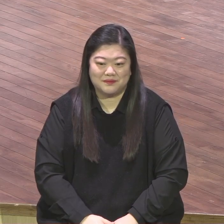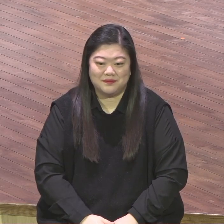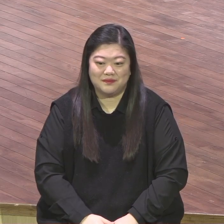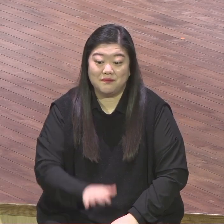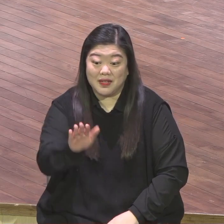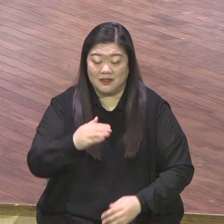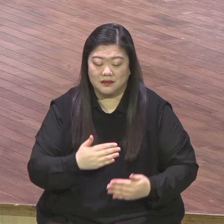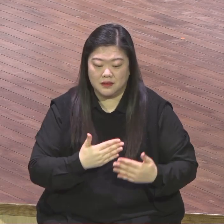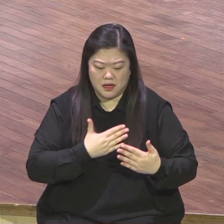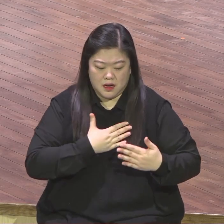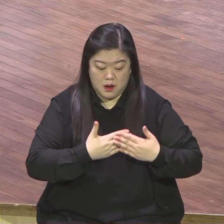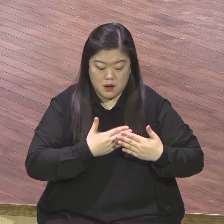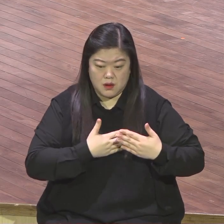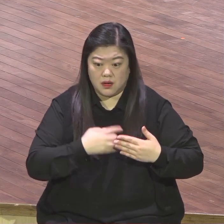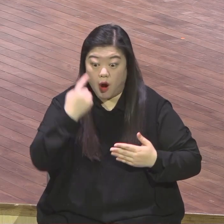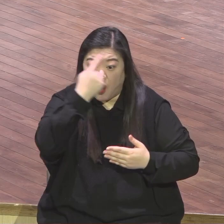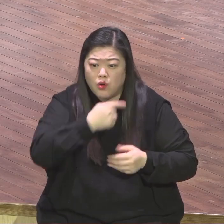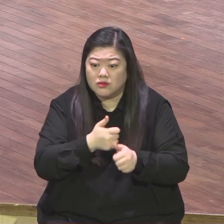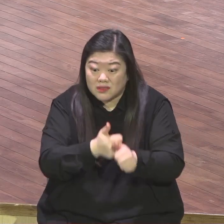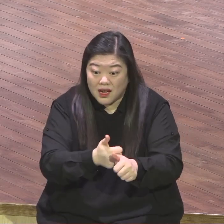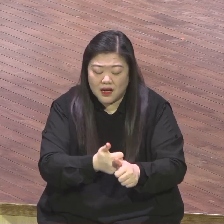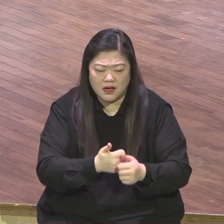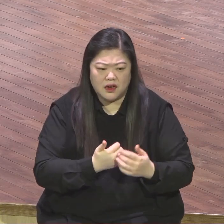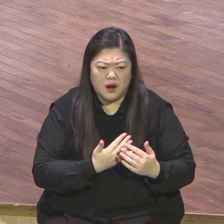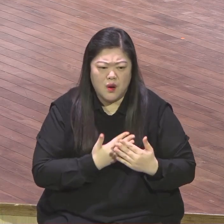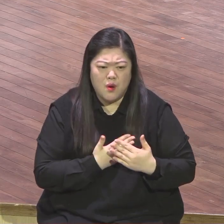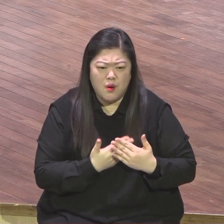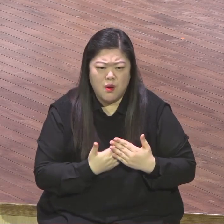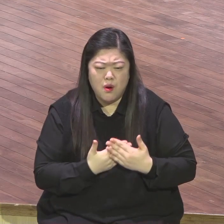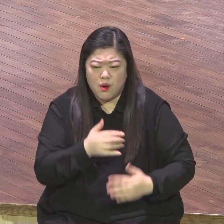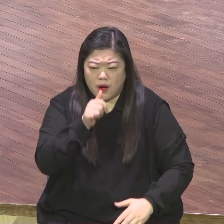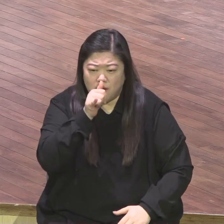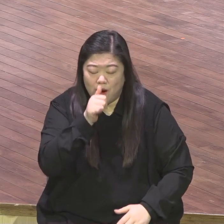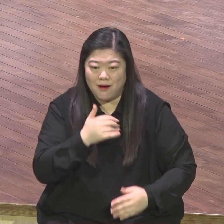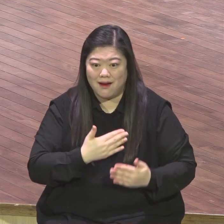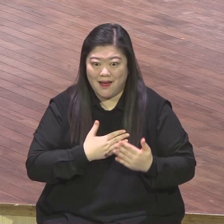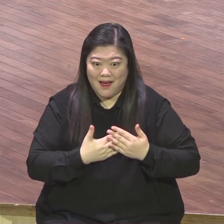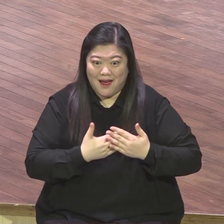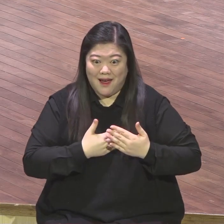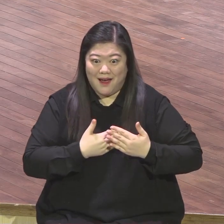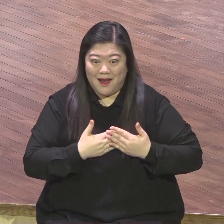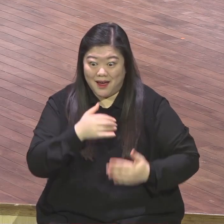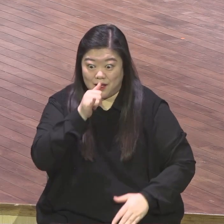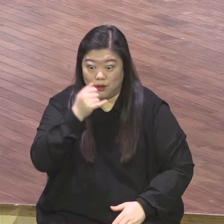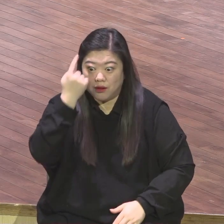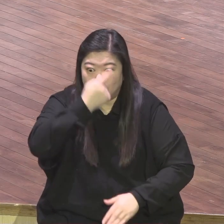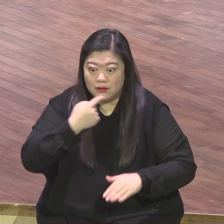두근두근이란 게 뭐 불안하거나 뭔가 좀 뭐 이렇게 초조해서 두근거리는 게 아니라